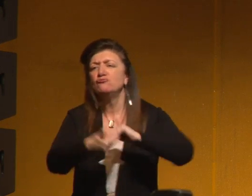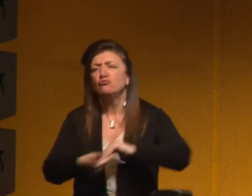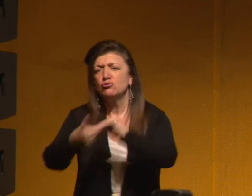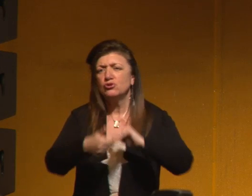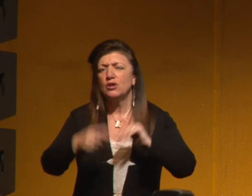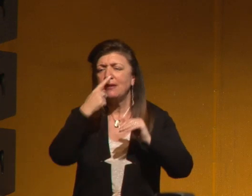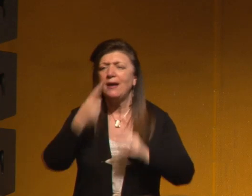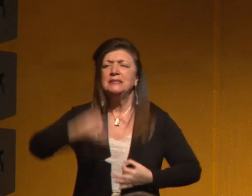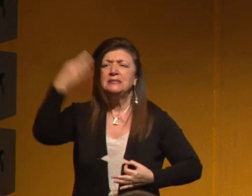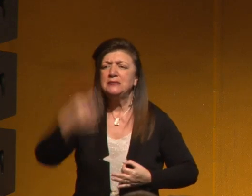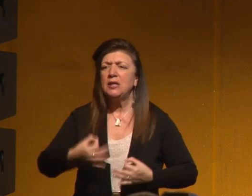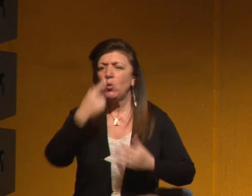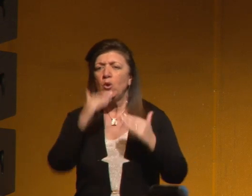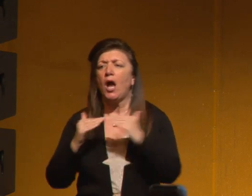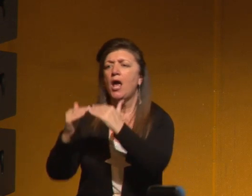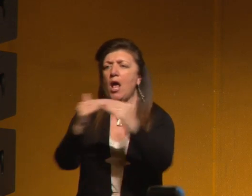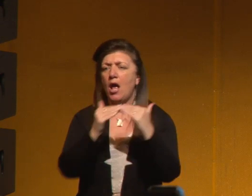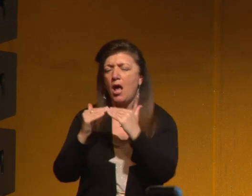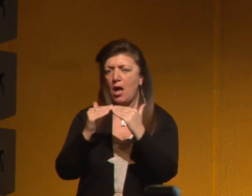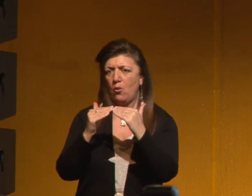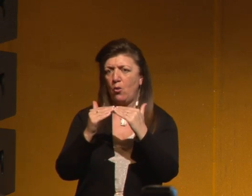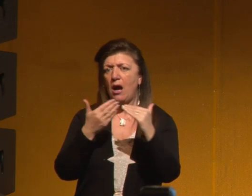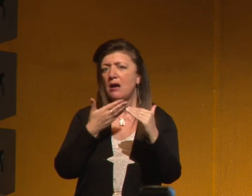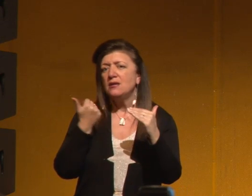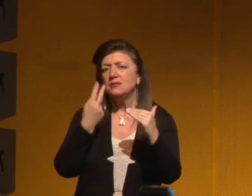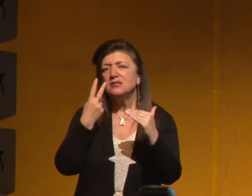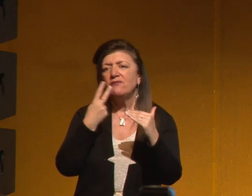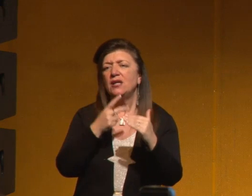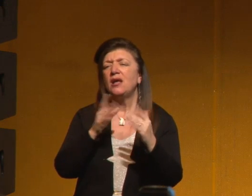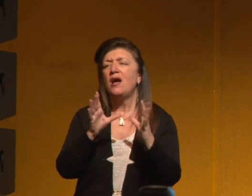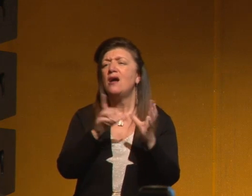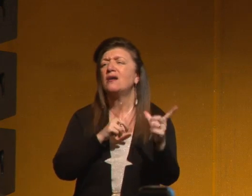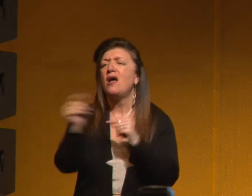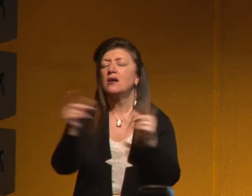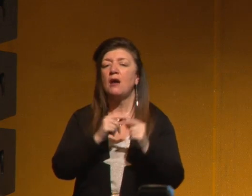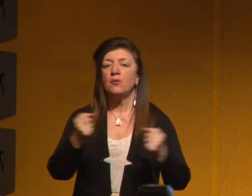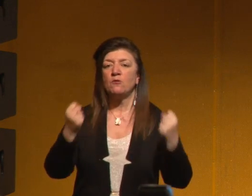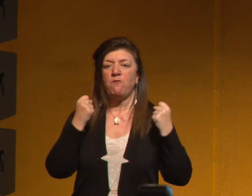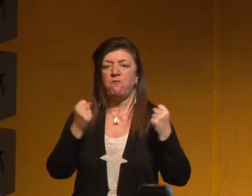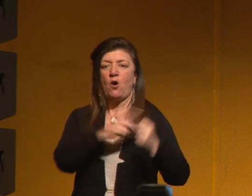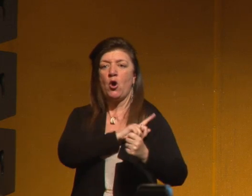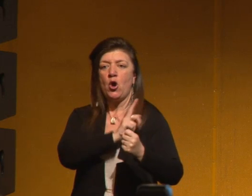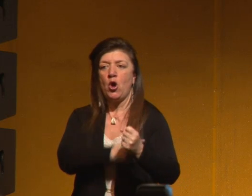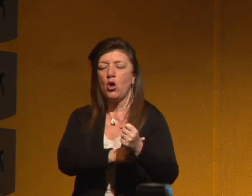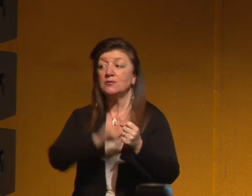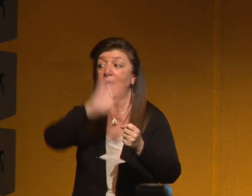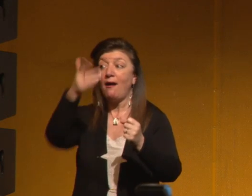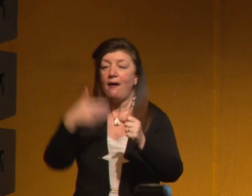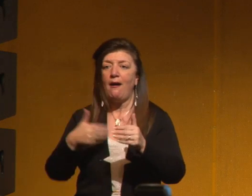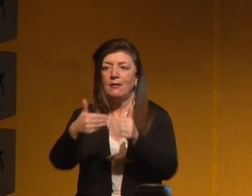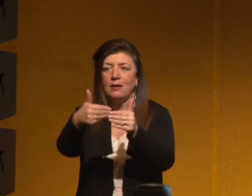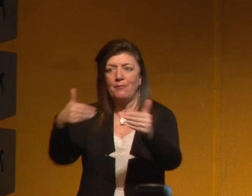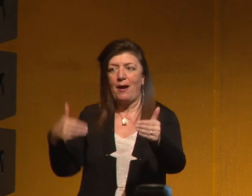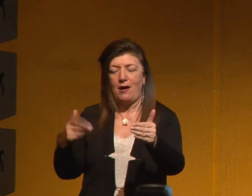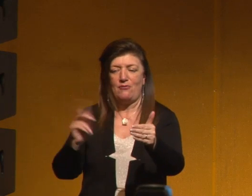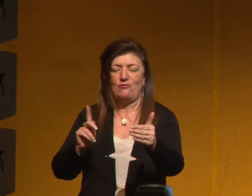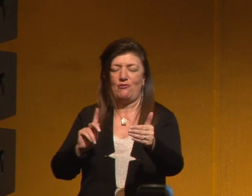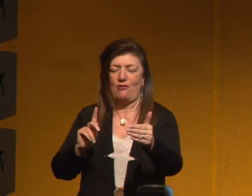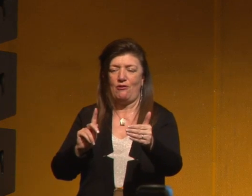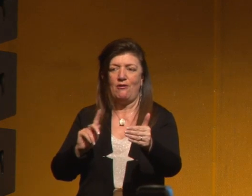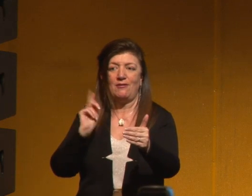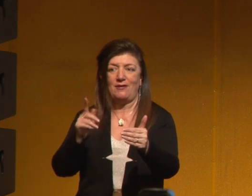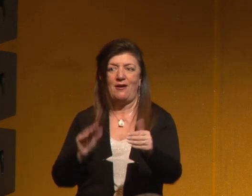in cui non valgano i rapporti di forza in cui nessuno viene lasciato indietro la